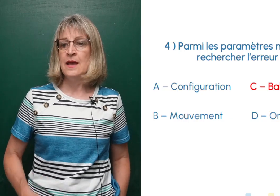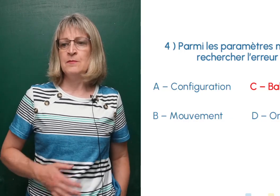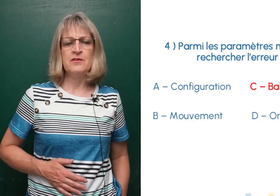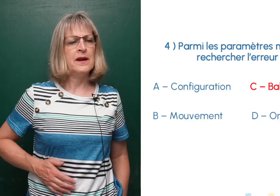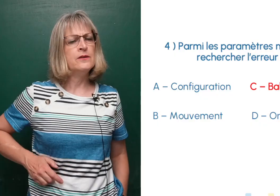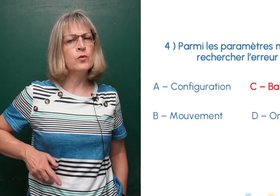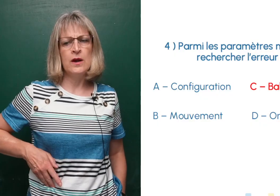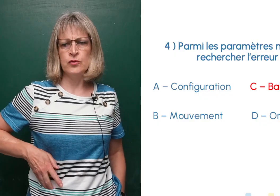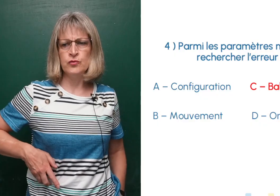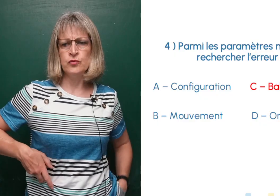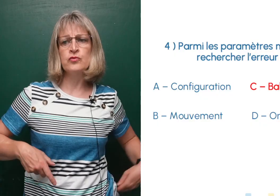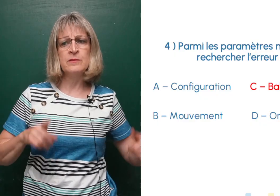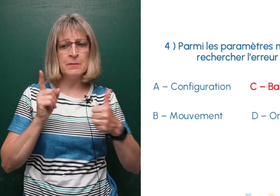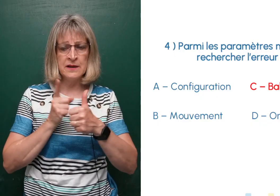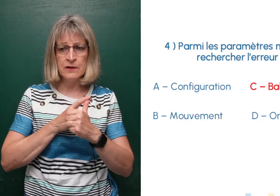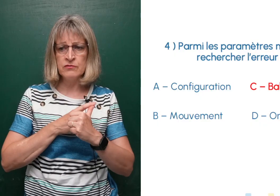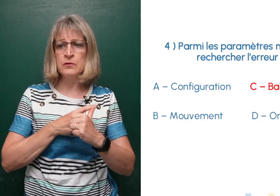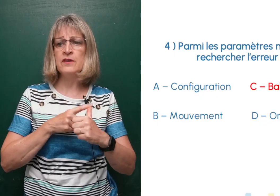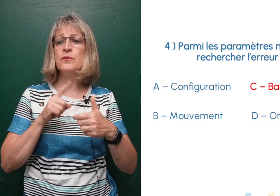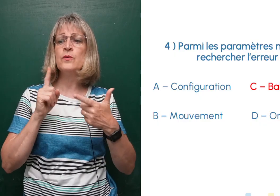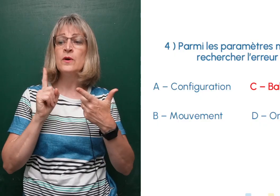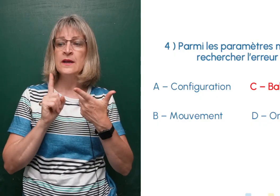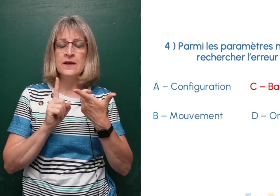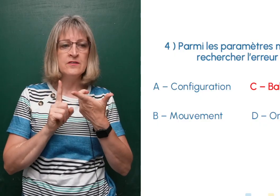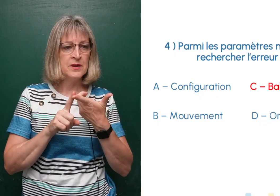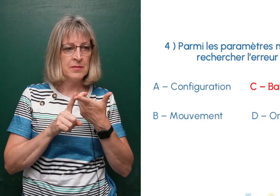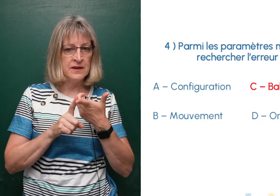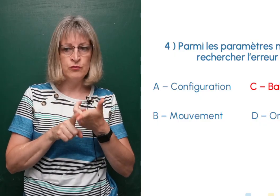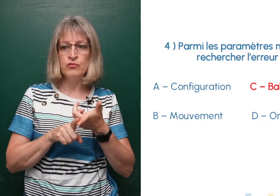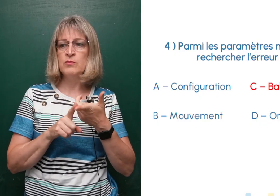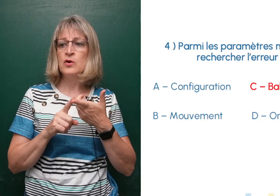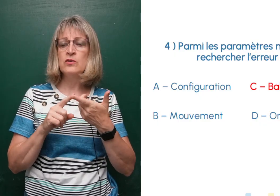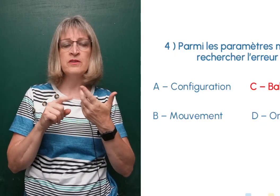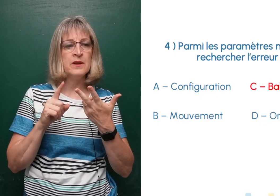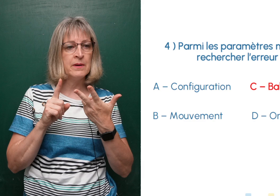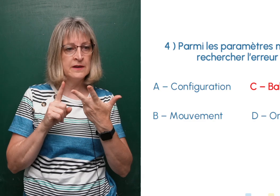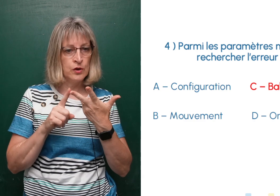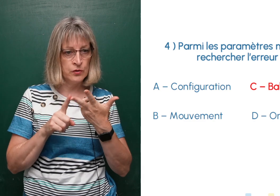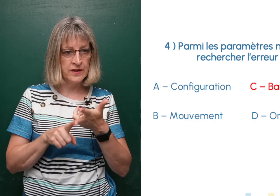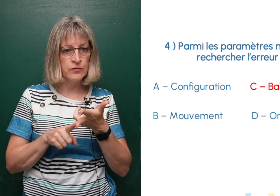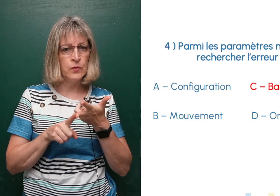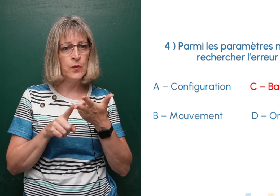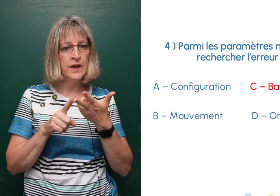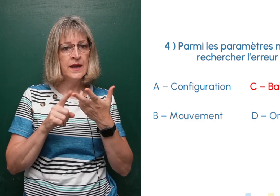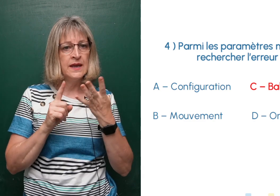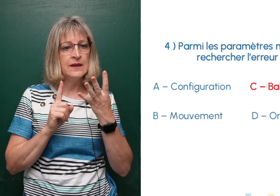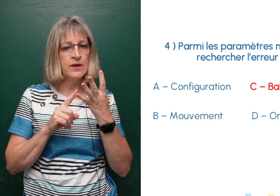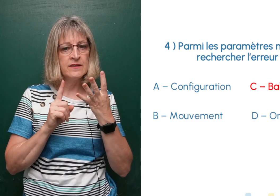j'ai parlé de quoi alors du coup? Donc j'ai bien parlé de la configuration, j'ai bien parlé du mouvement, j'ai bien parlé de l'orientation. Et le 4e